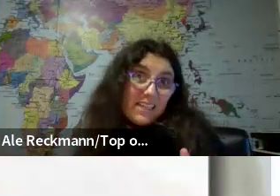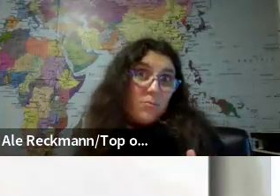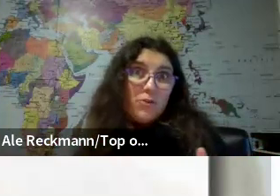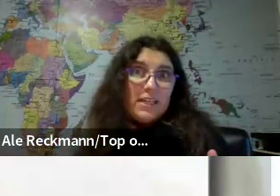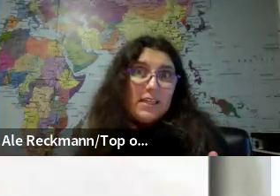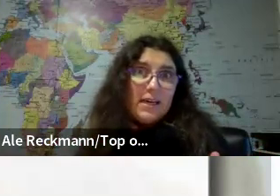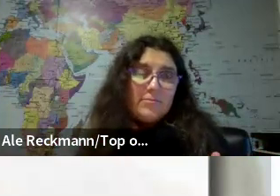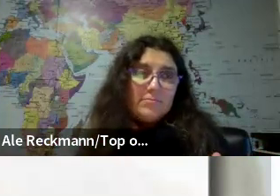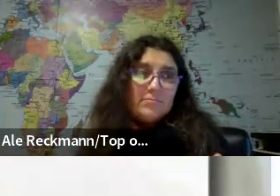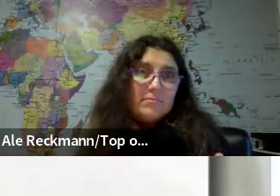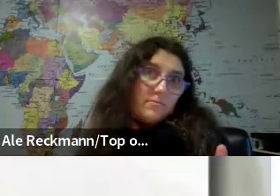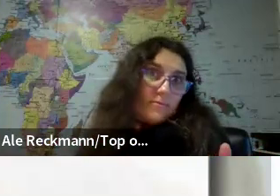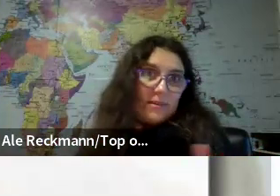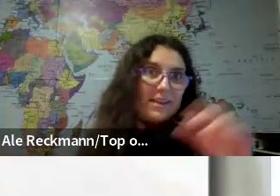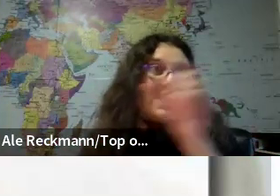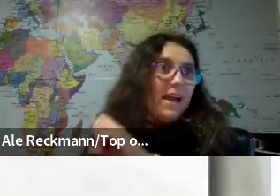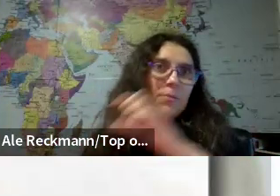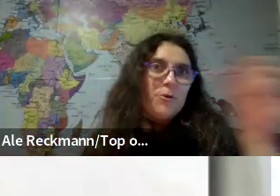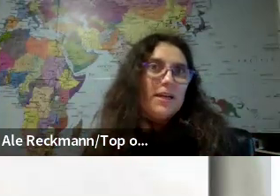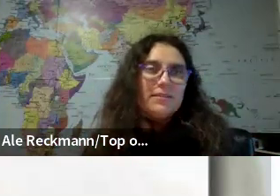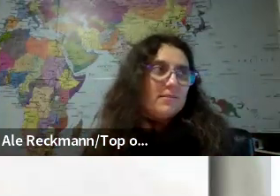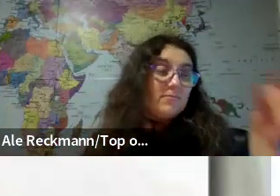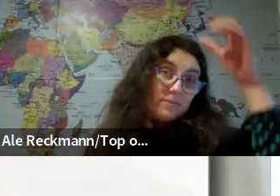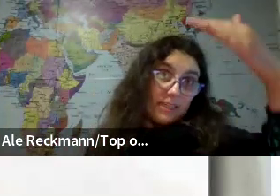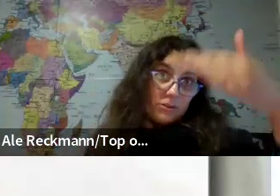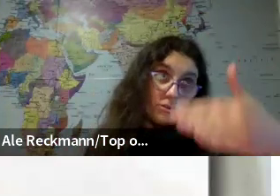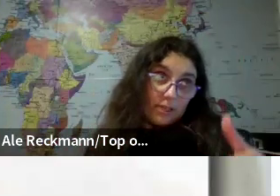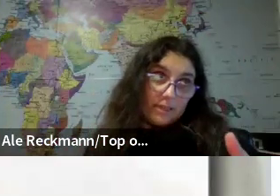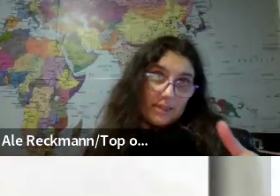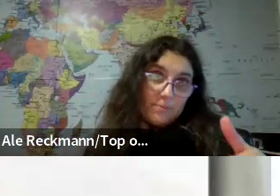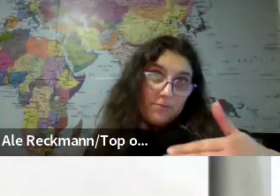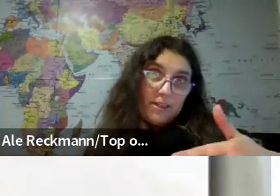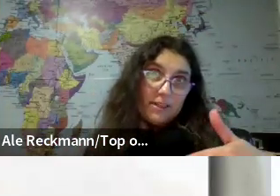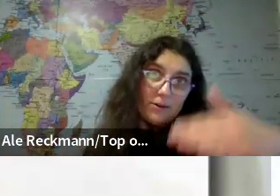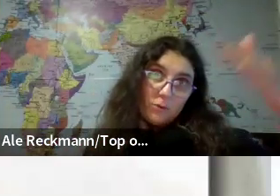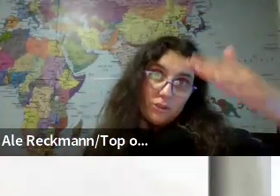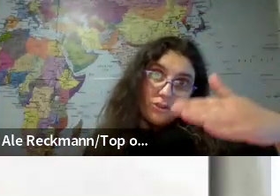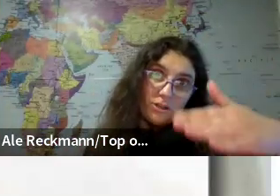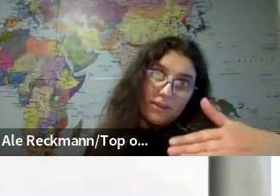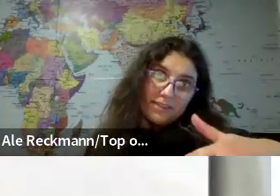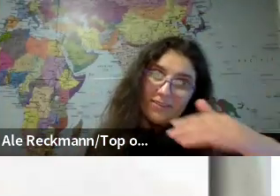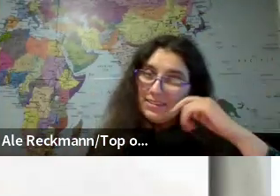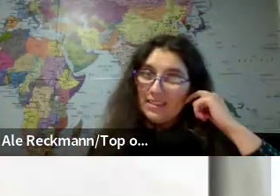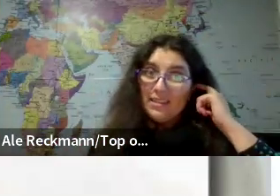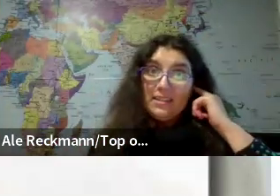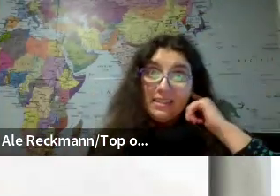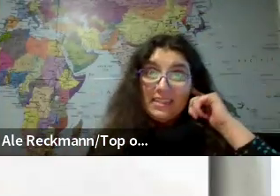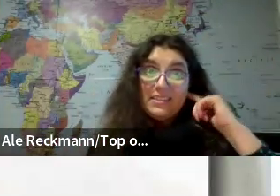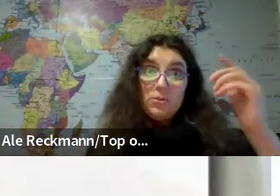tiene que tener movilidad, ya al poner dentro del perfil de cargo, cuando yo lo voy a establecer,